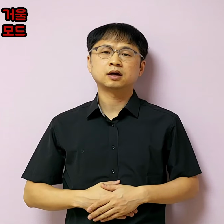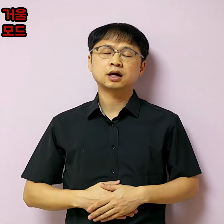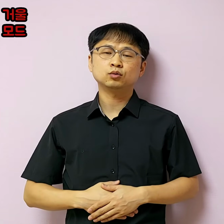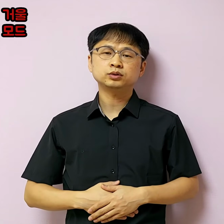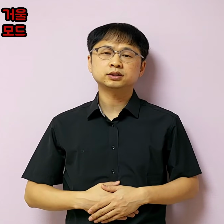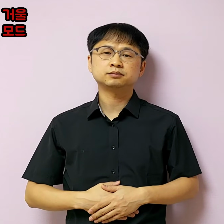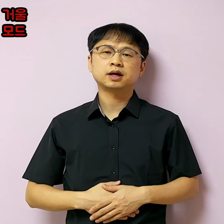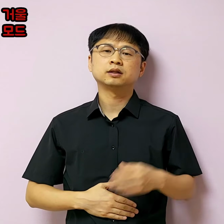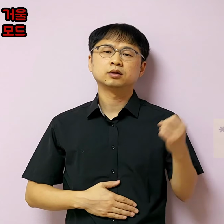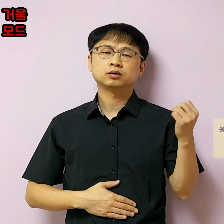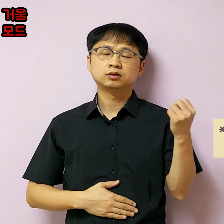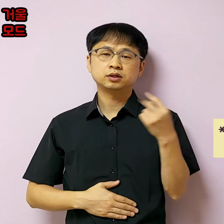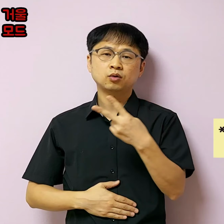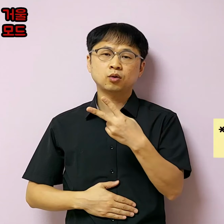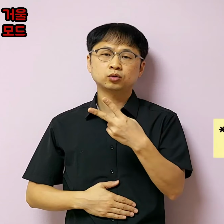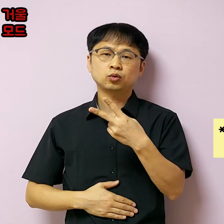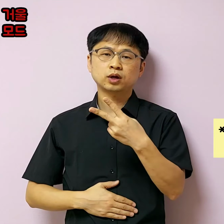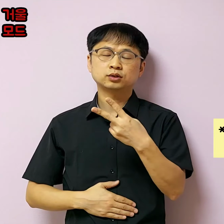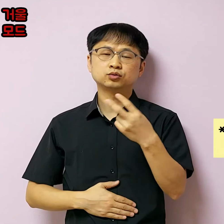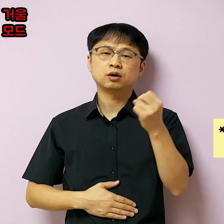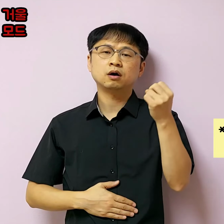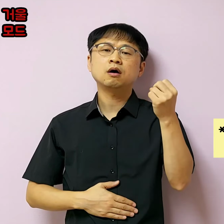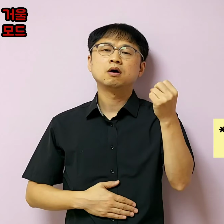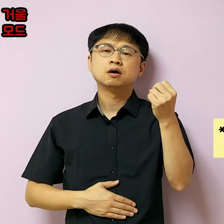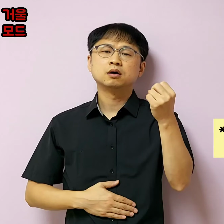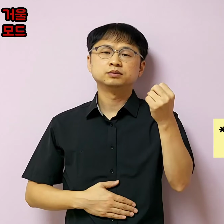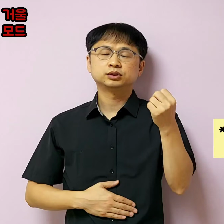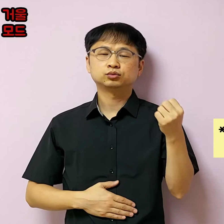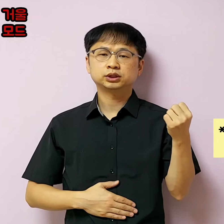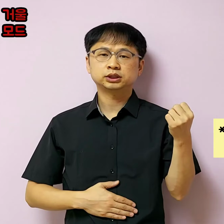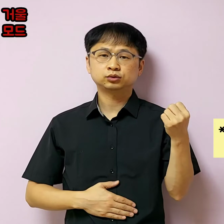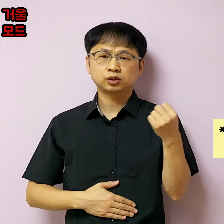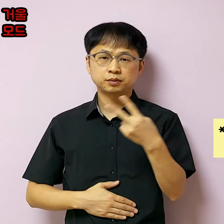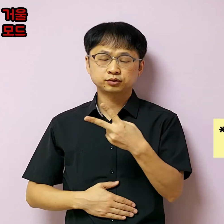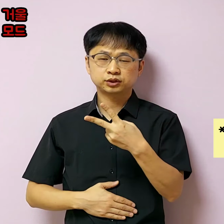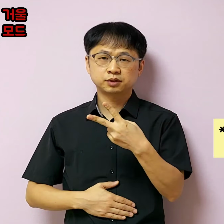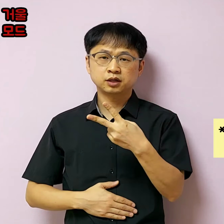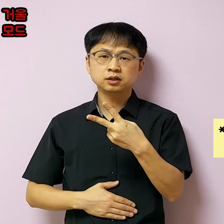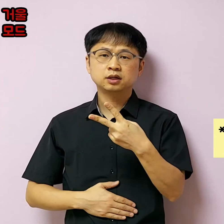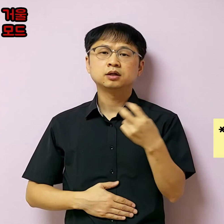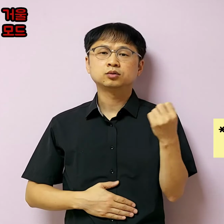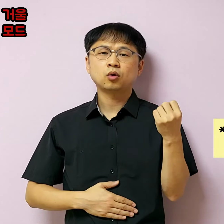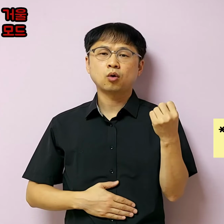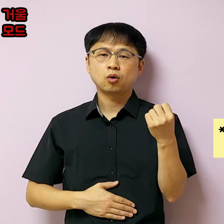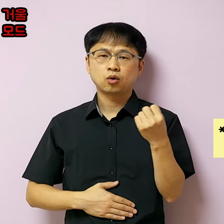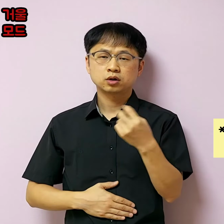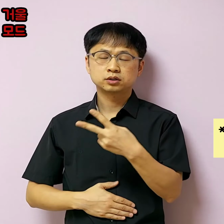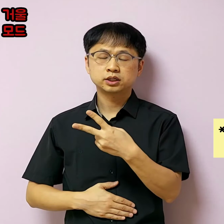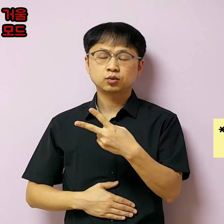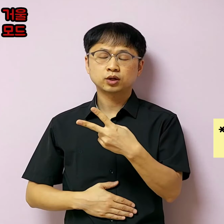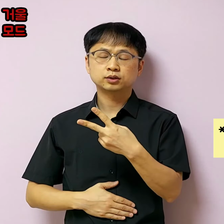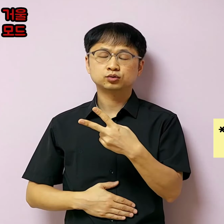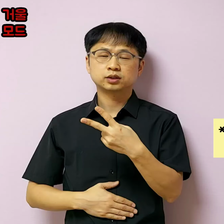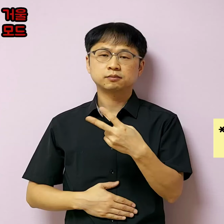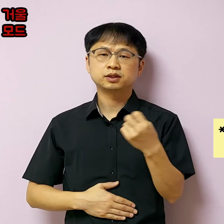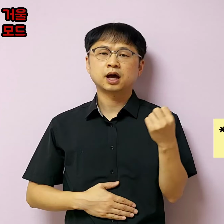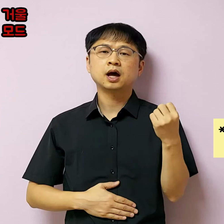아까 웃었지만 그리고 또라는 수어 검지 중지 두 개 펴주시면 또 그리고 라는 수어가